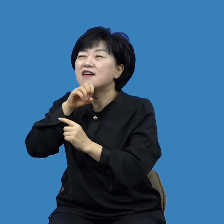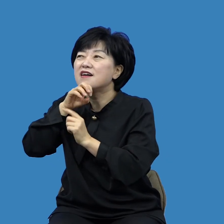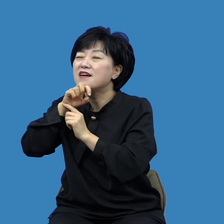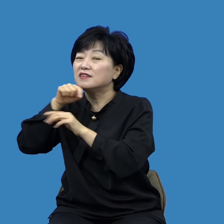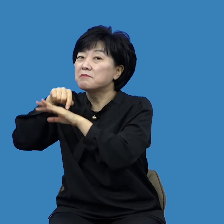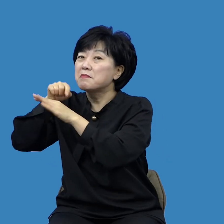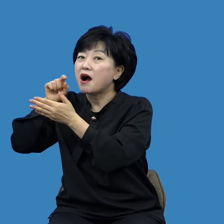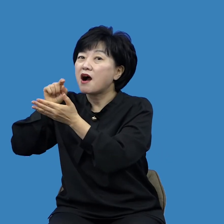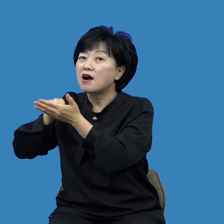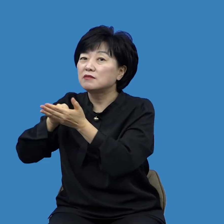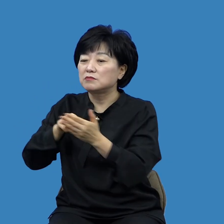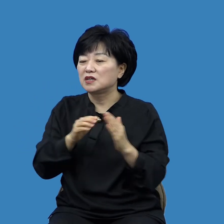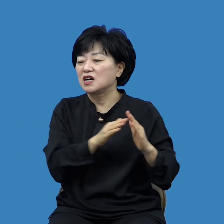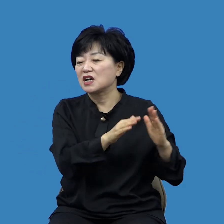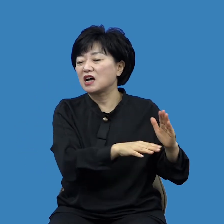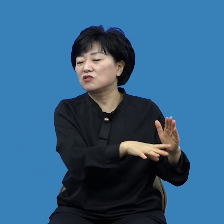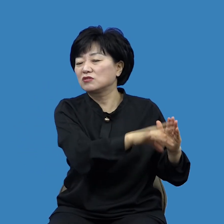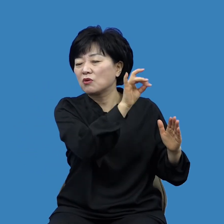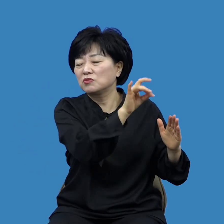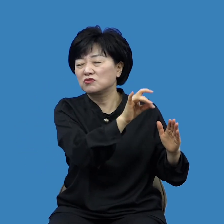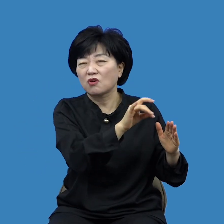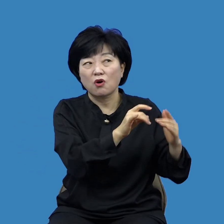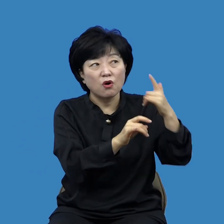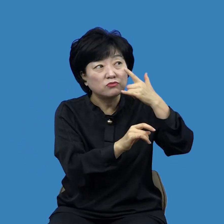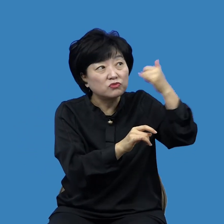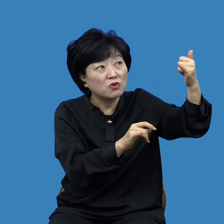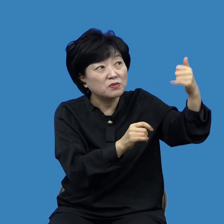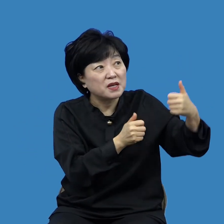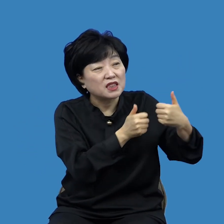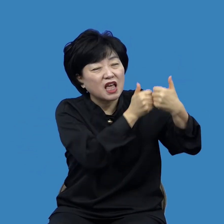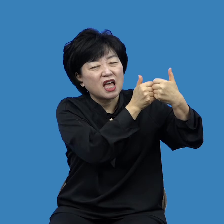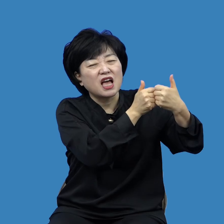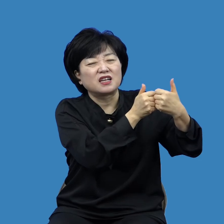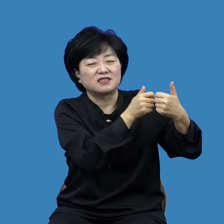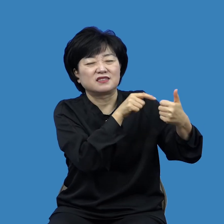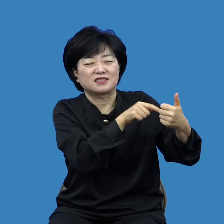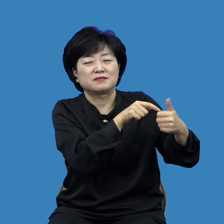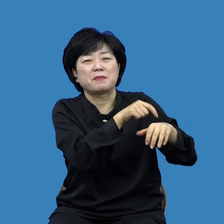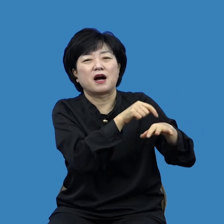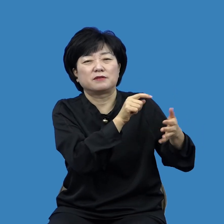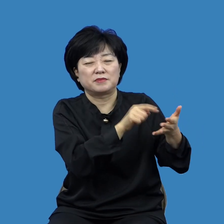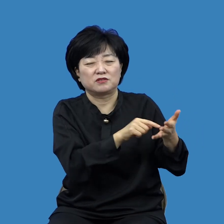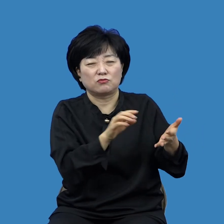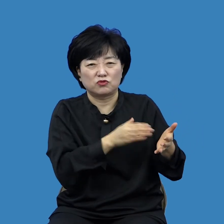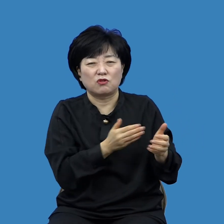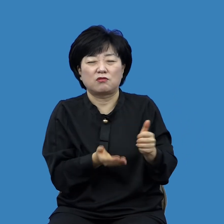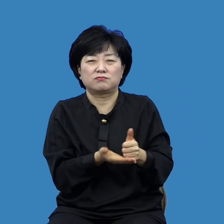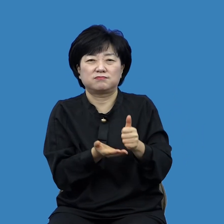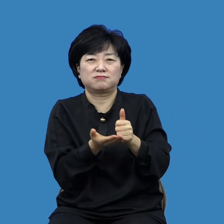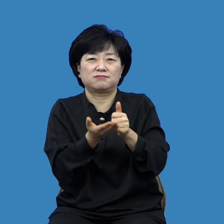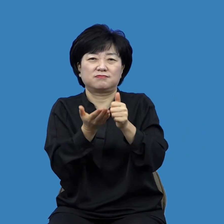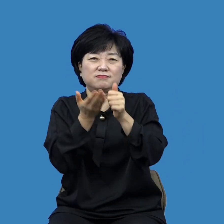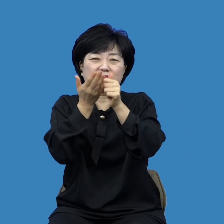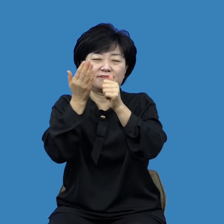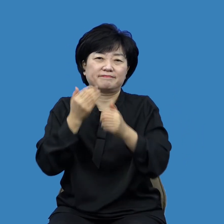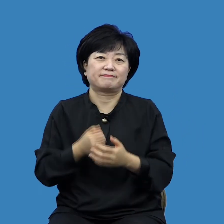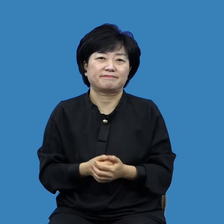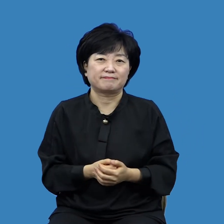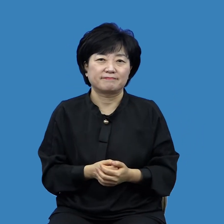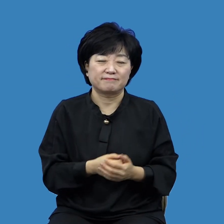부모님을 상대로 어떻게 우리 마음을 가꾸었냐는 데서 결정되는 거야. 계속 부정적인 것들을 찾는 사람은 결국 그런 인생을